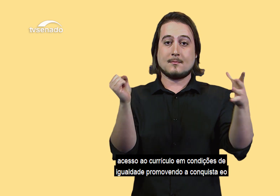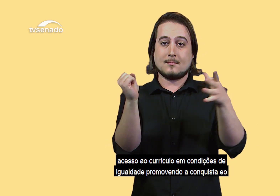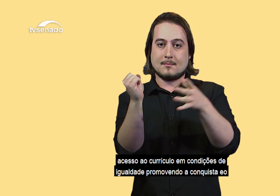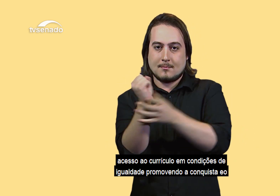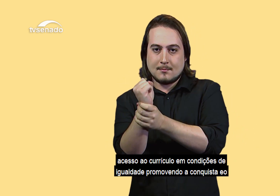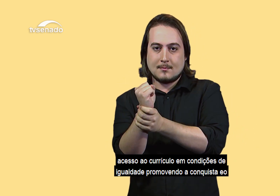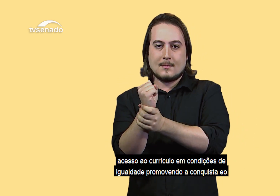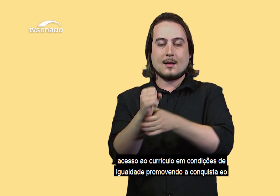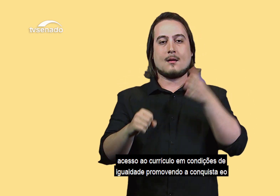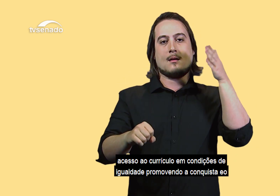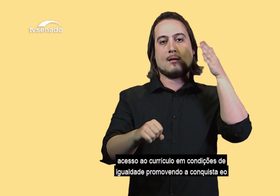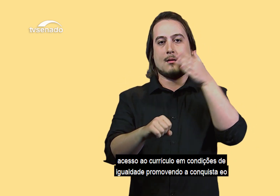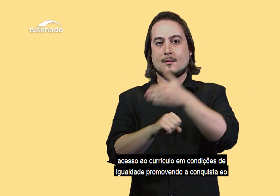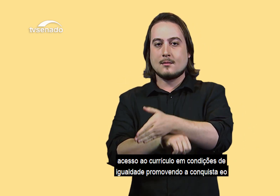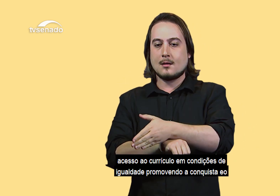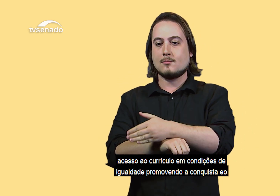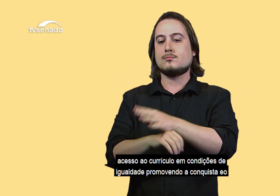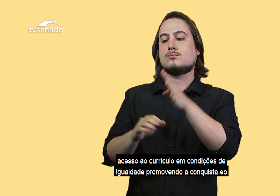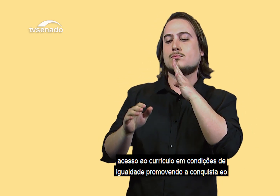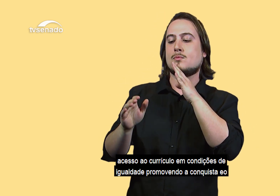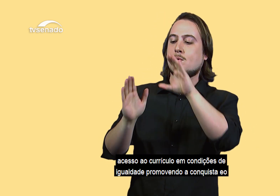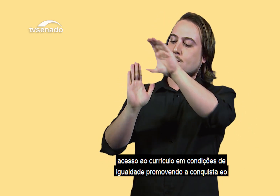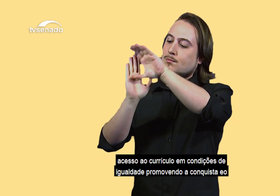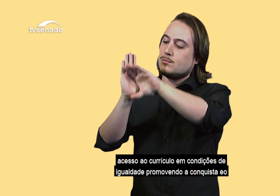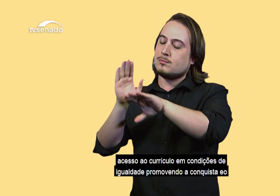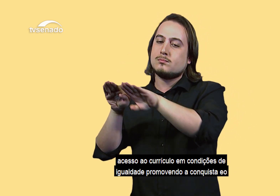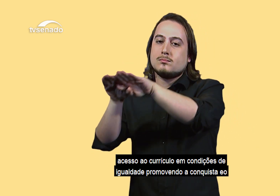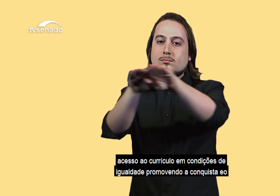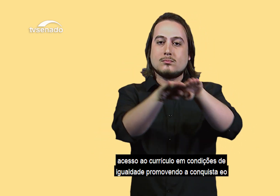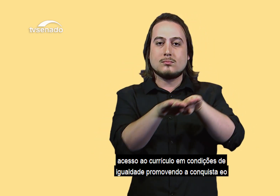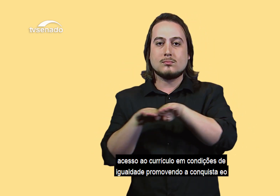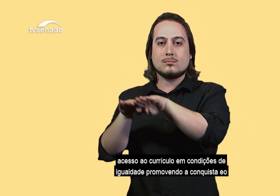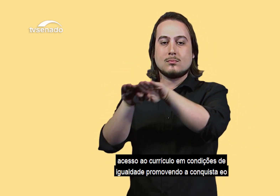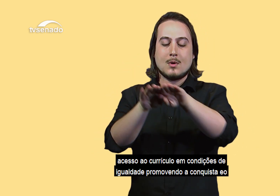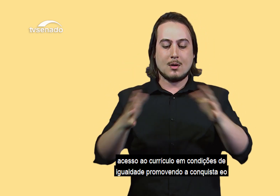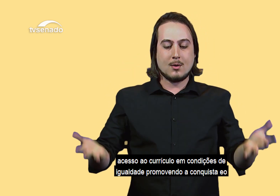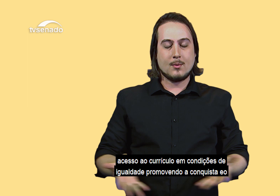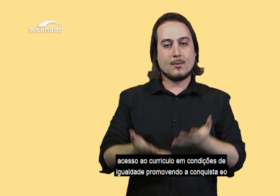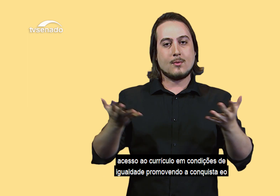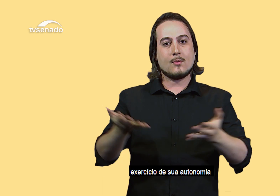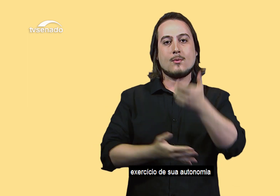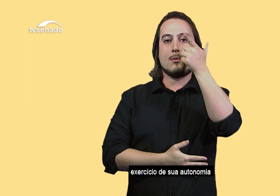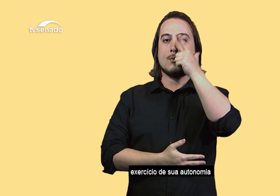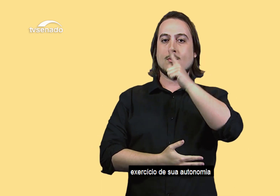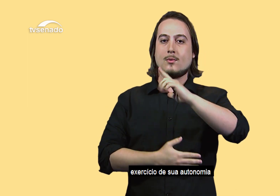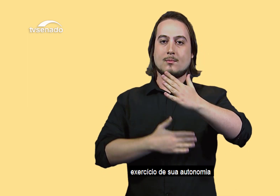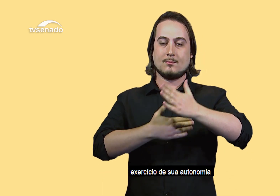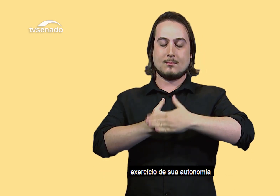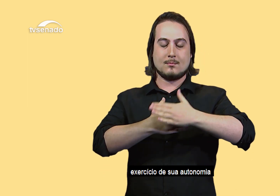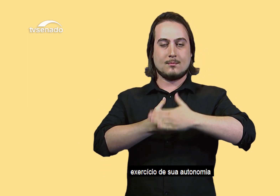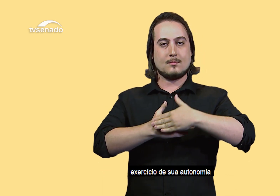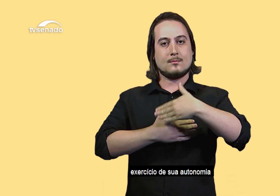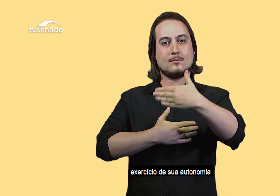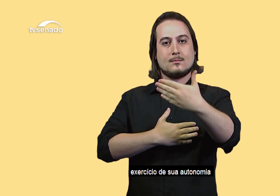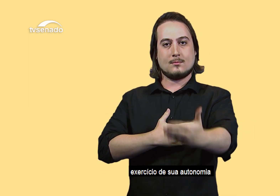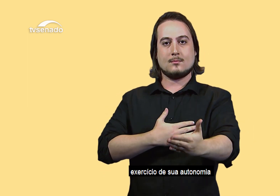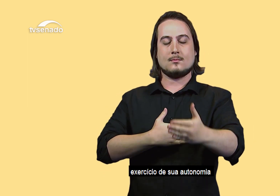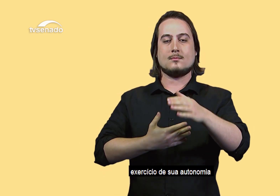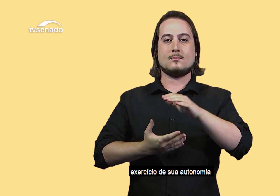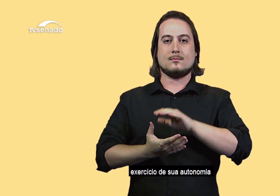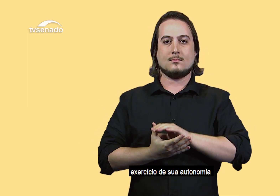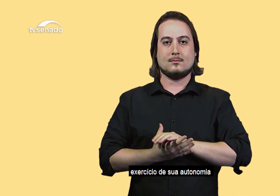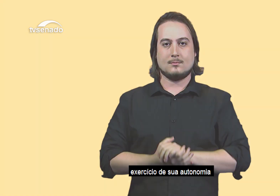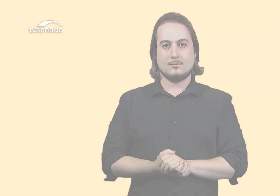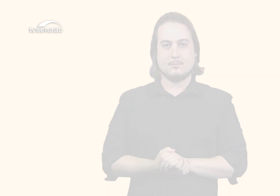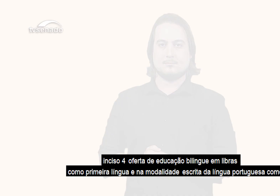seu pleno acesso ao currículo em condições de igualdade, promovendo a conquista e o exercício de sua autonomia.